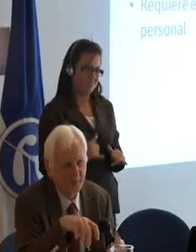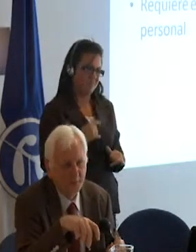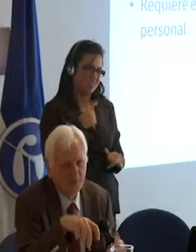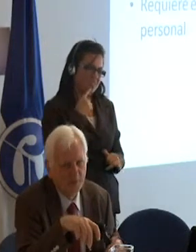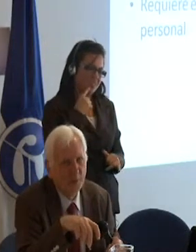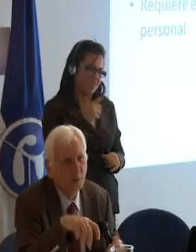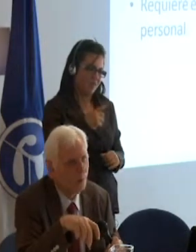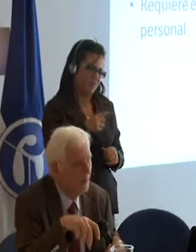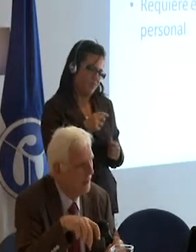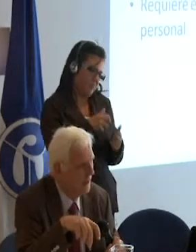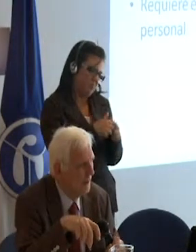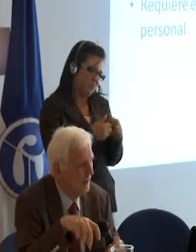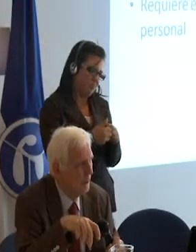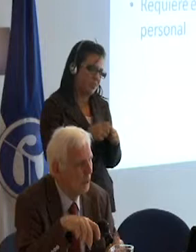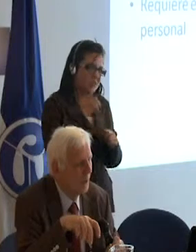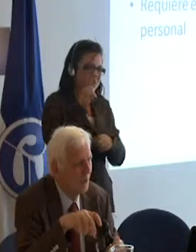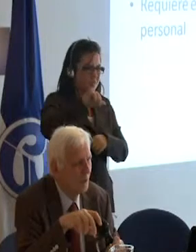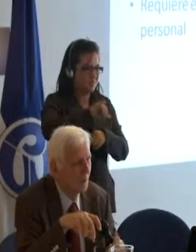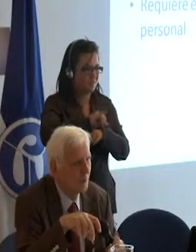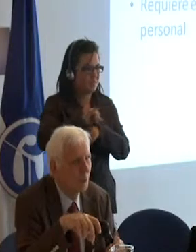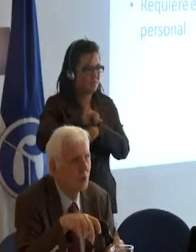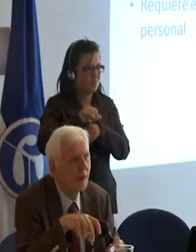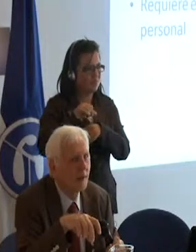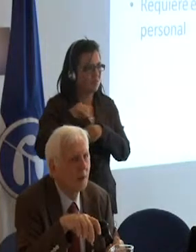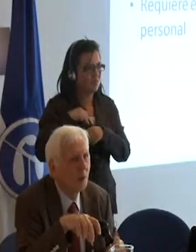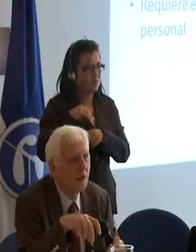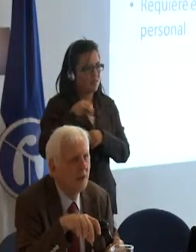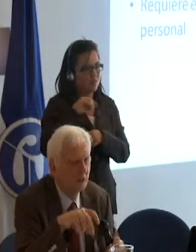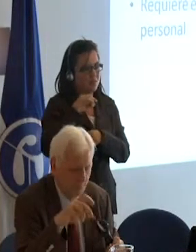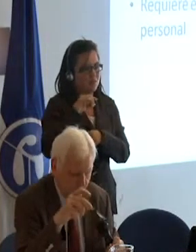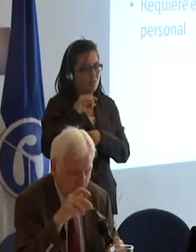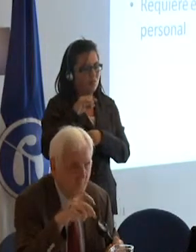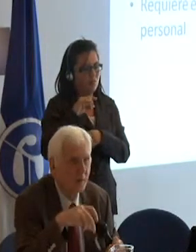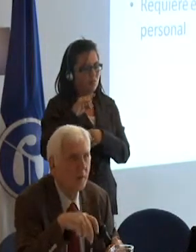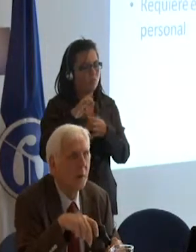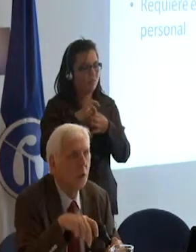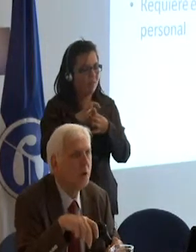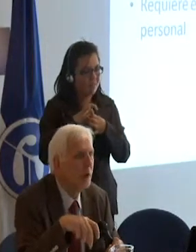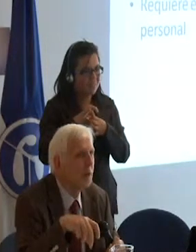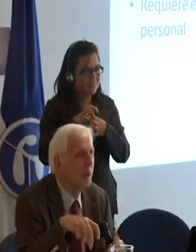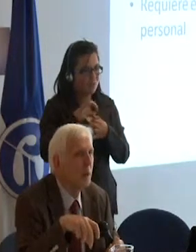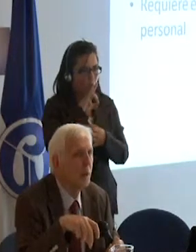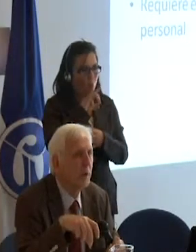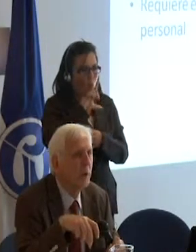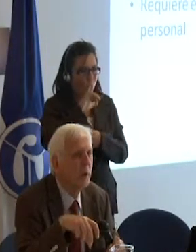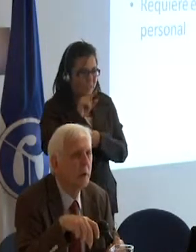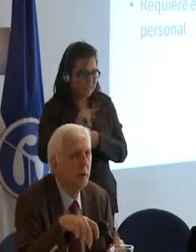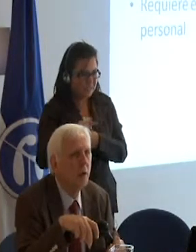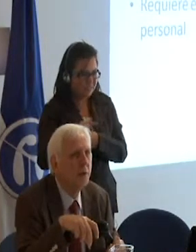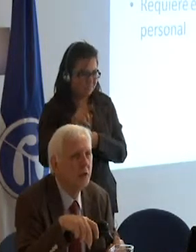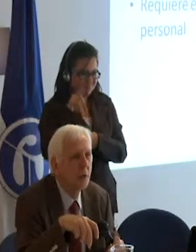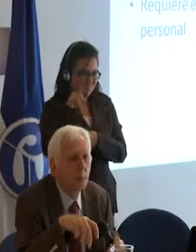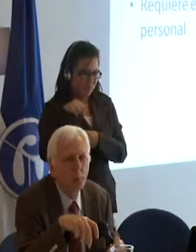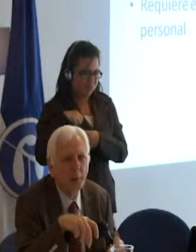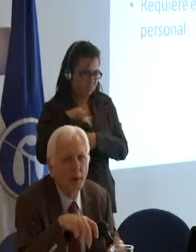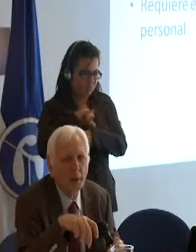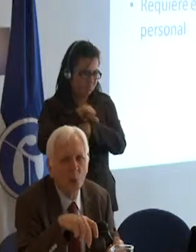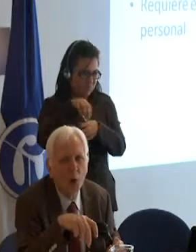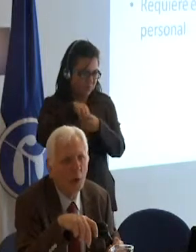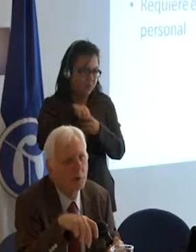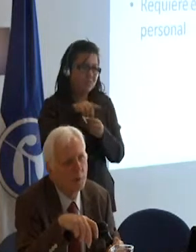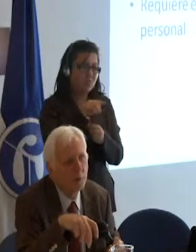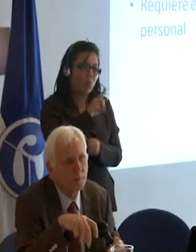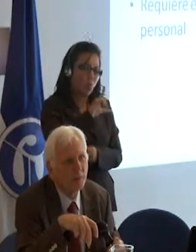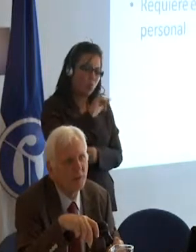inclusión escolar, unidades localizadas de inclusión escolar, es decir, ULIS. El término que es